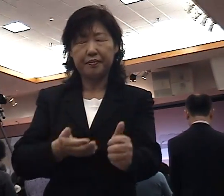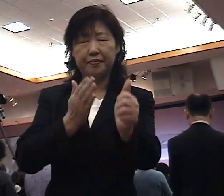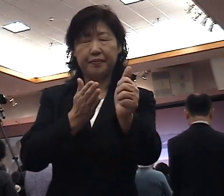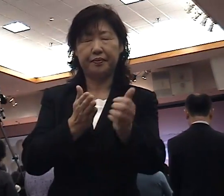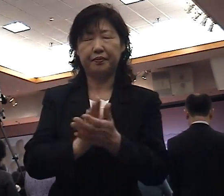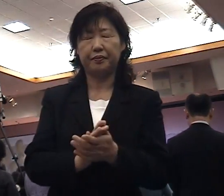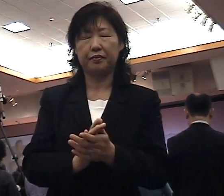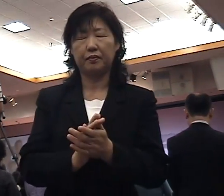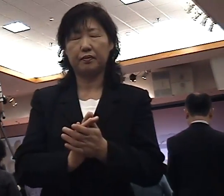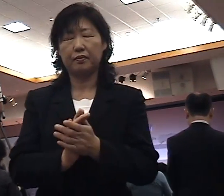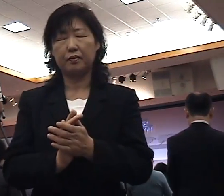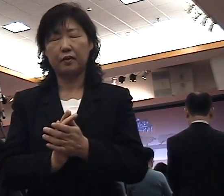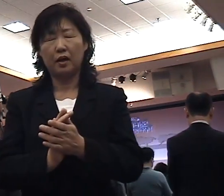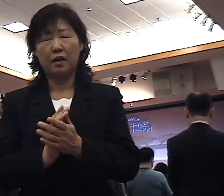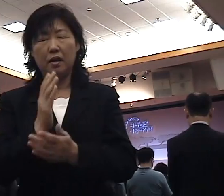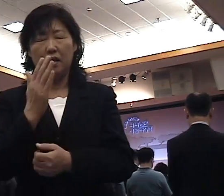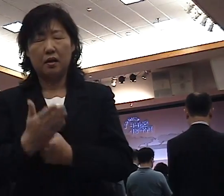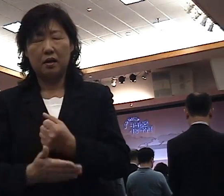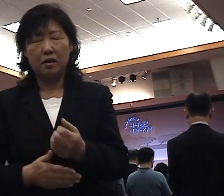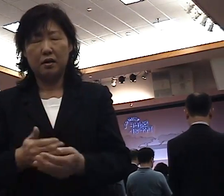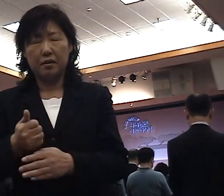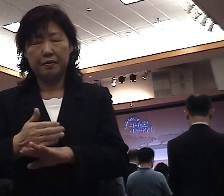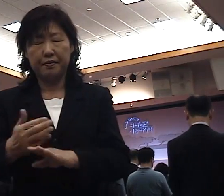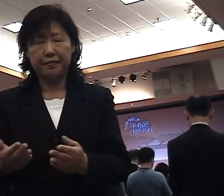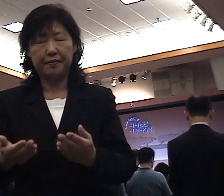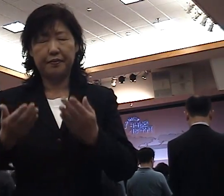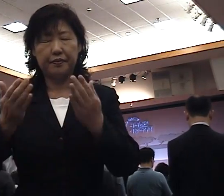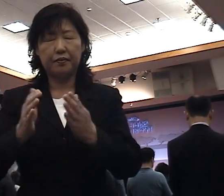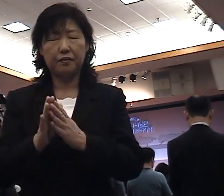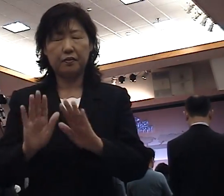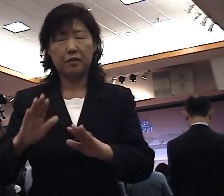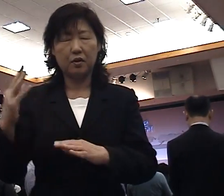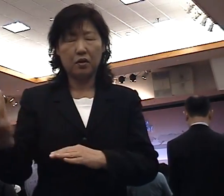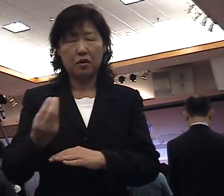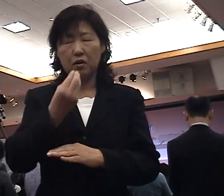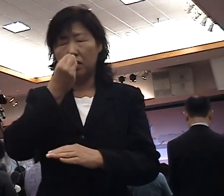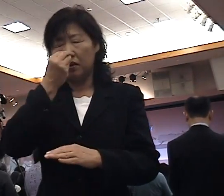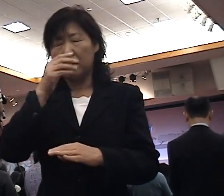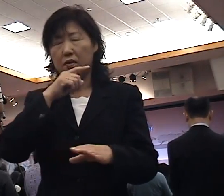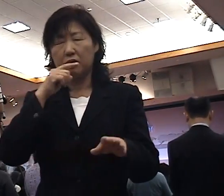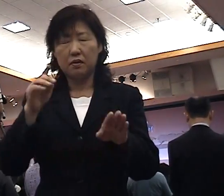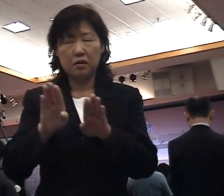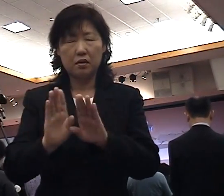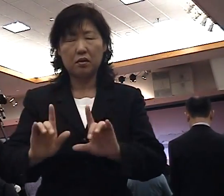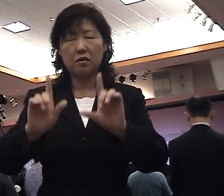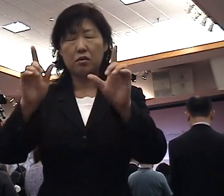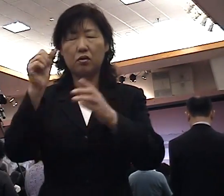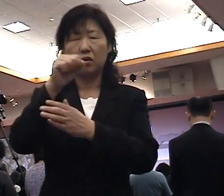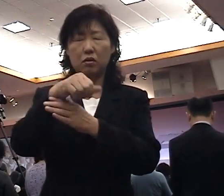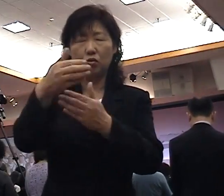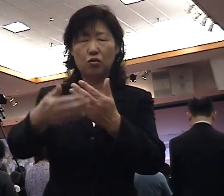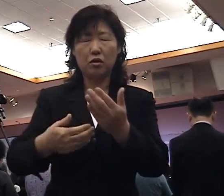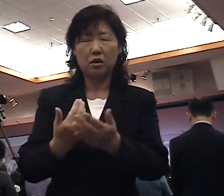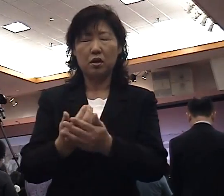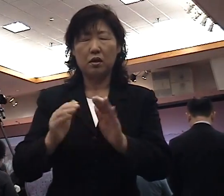하나님 감사합니다. 오늘도 우리에게 믿음을 허락하여 주시고 주의 성수의 나라를 함께하며